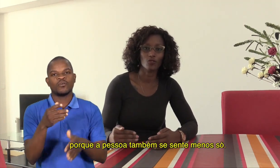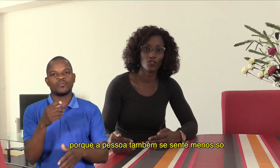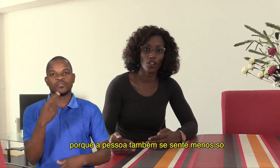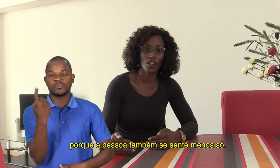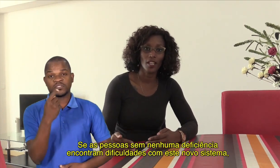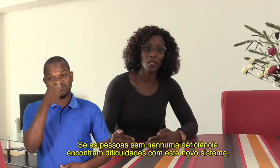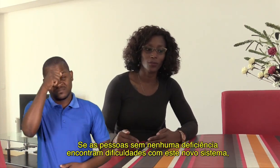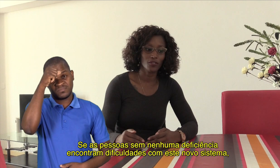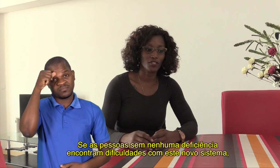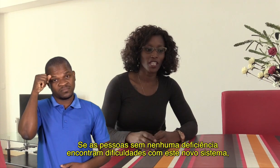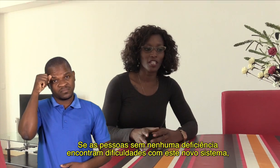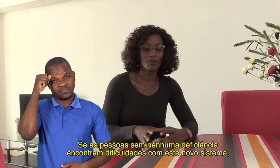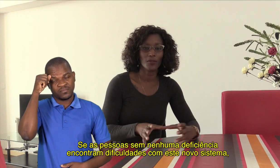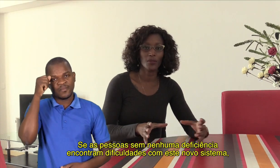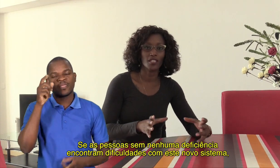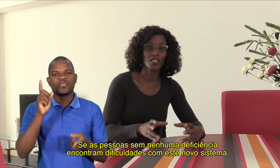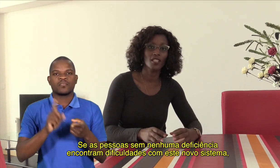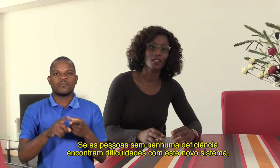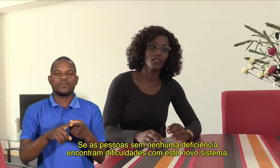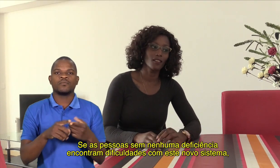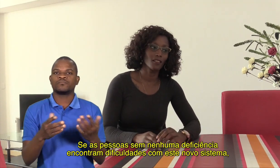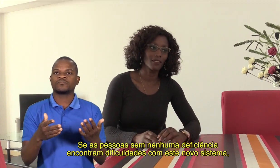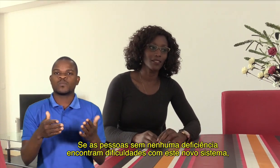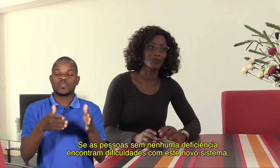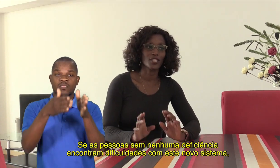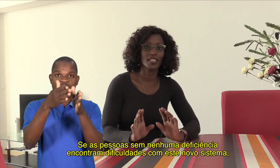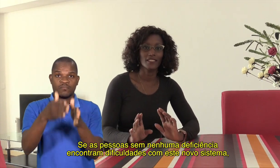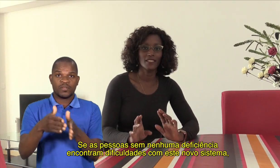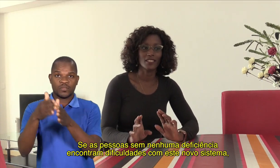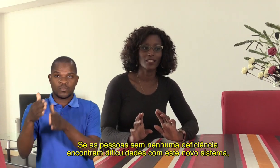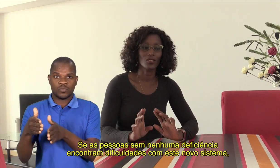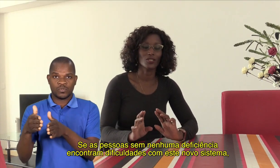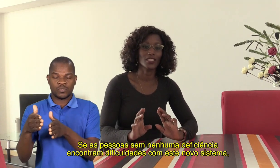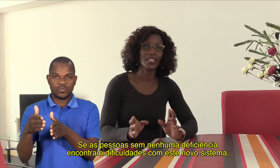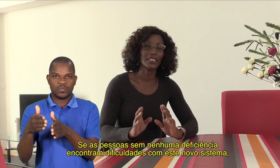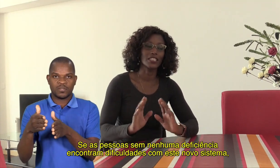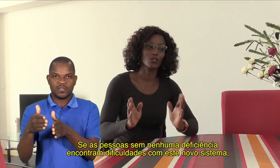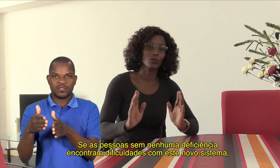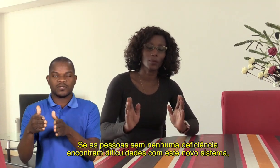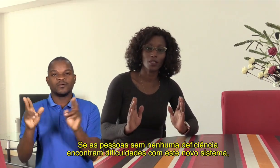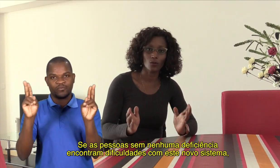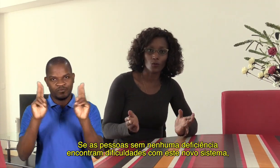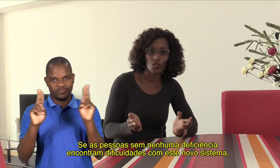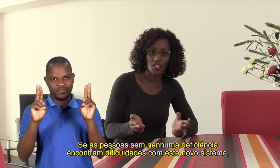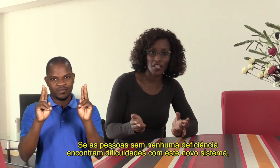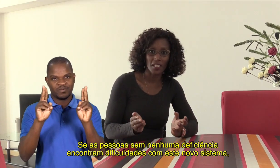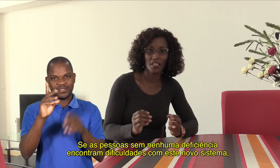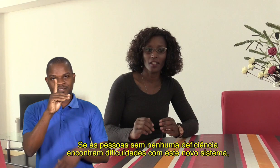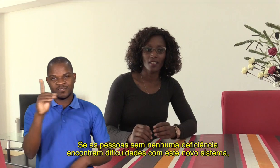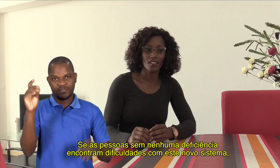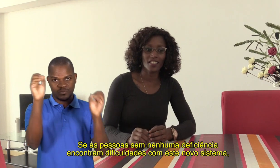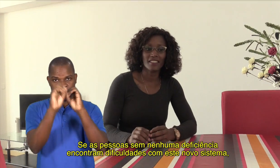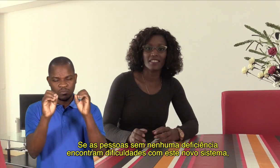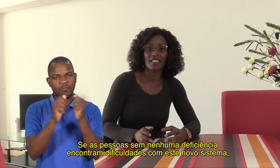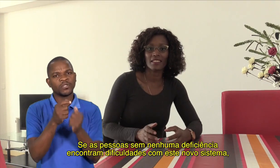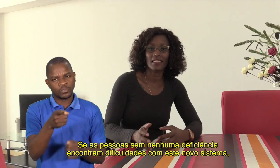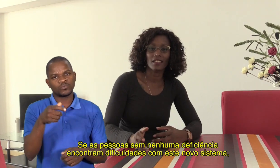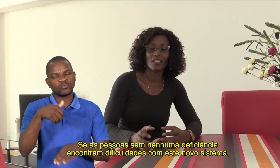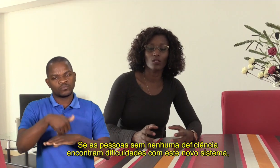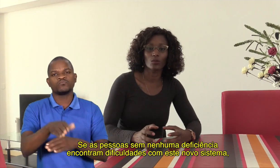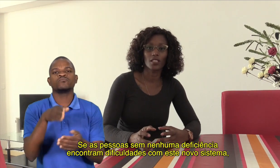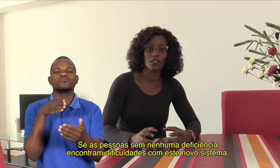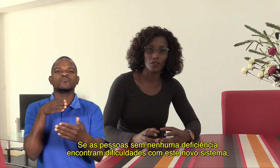sente-se menos só porque já as pessoas vamos lá dizer que não têm nenhuma patologia já